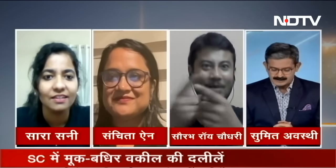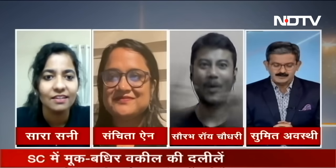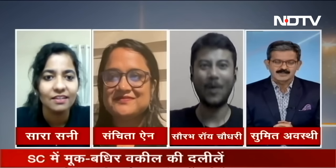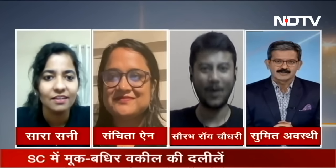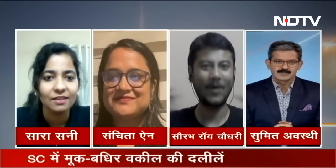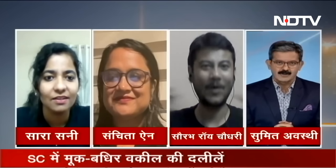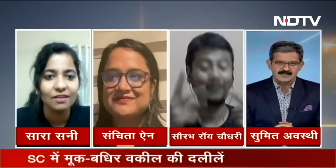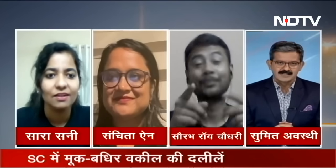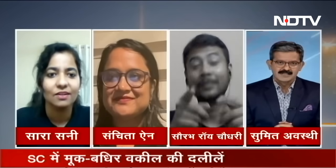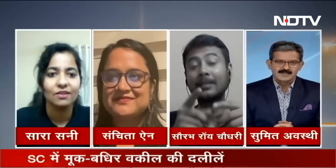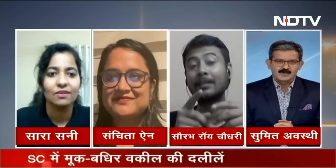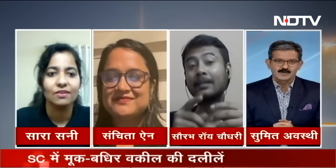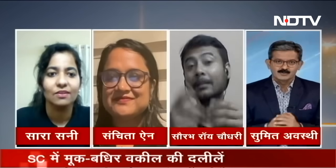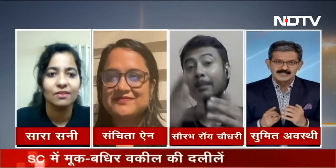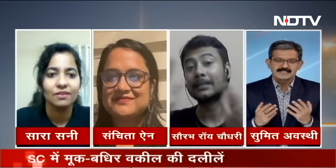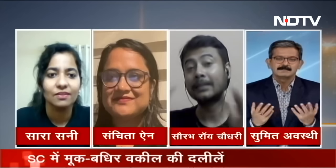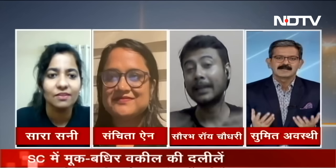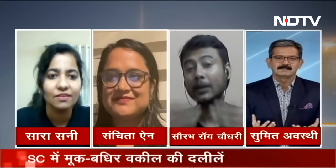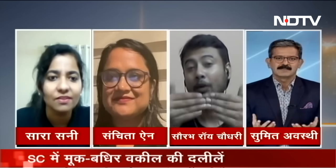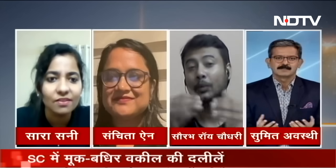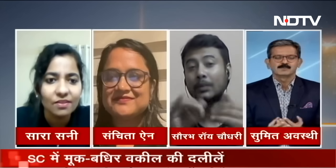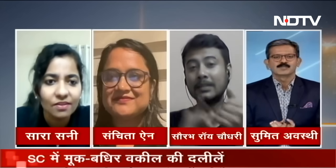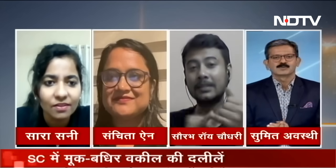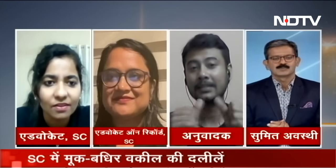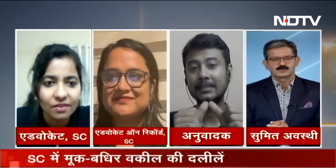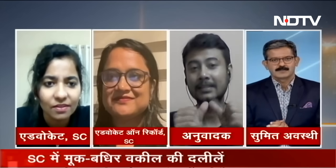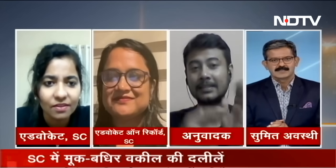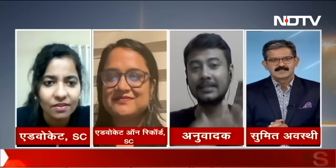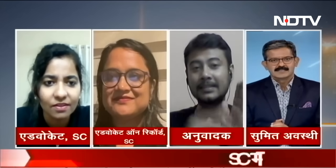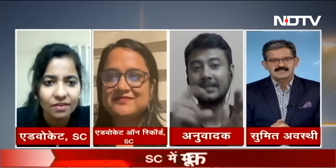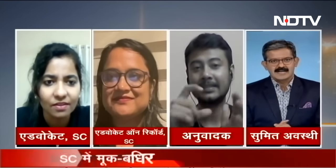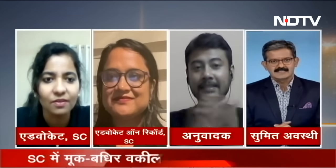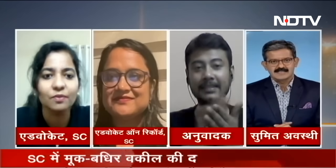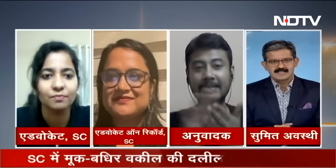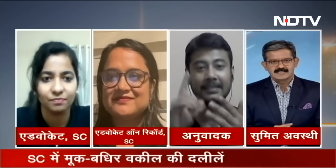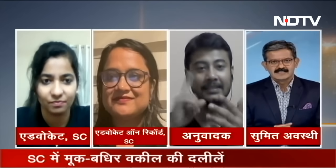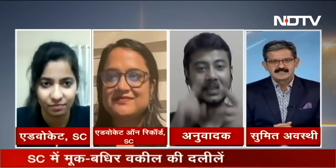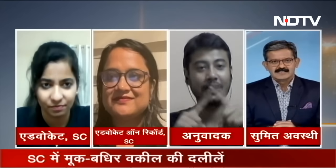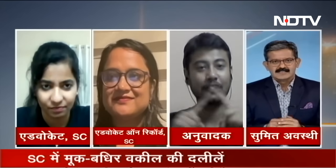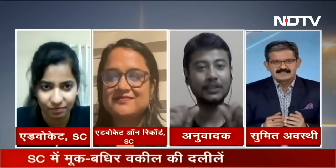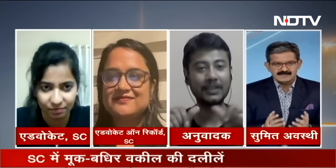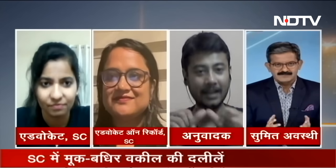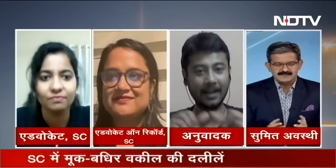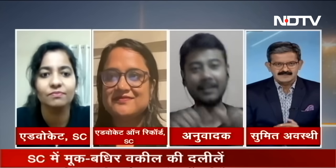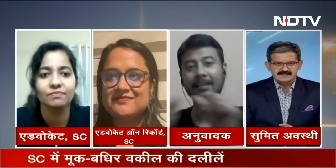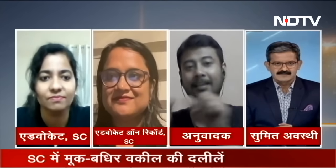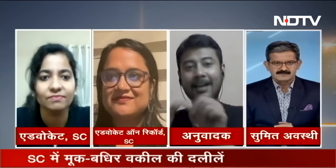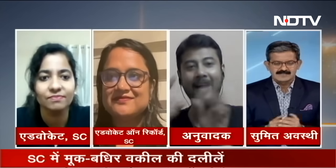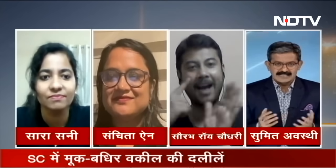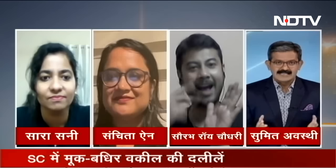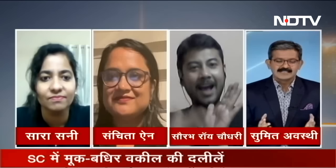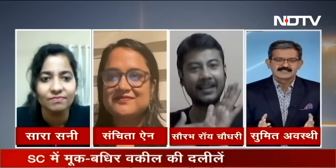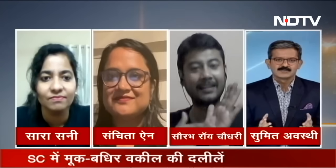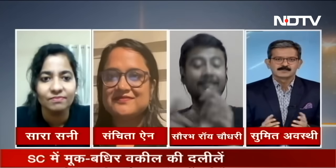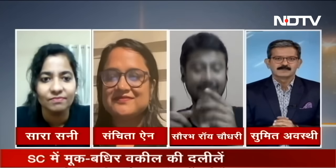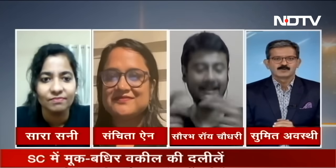जो एडवोकेट ऑन रिकॉर्ड हैं, और उन्हीं की पहल पर ये पूरी कोशिश हो पाई कि आज एक डेफ